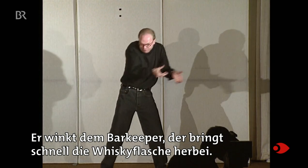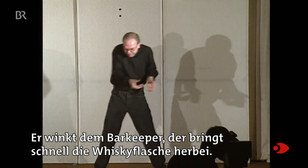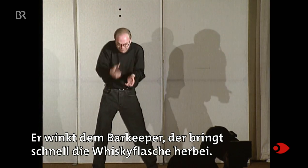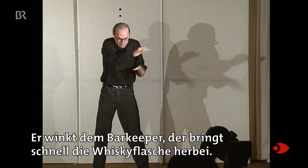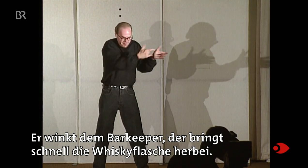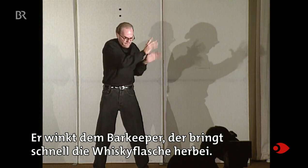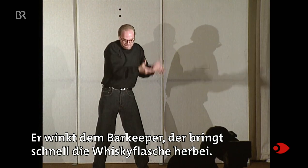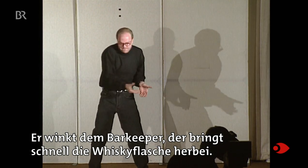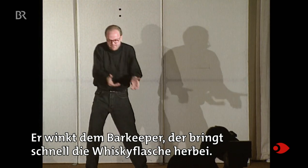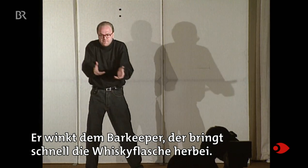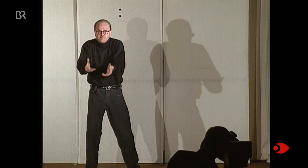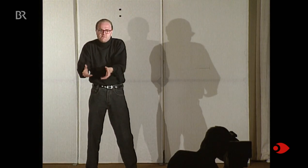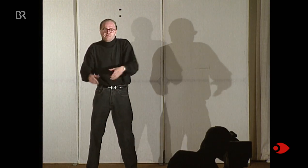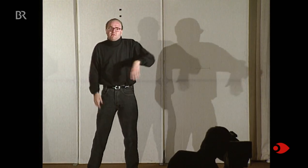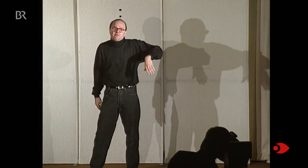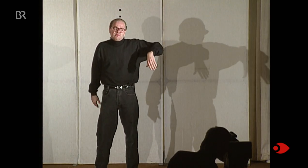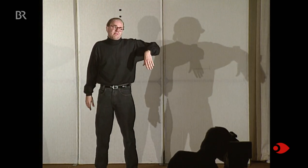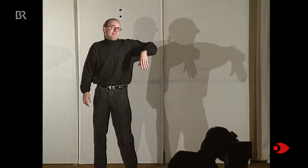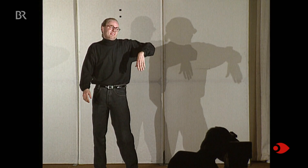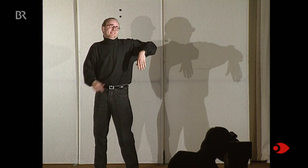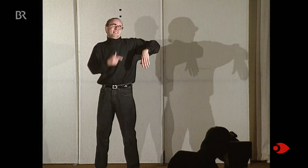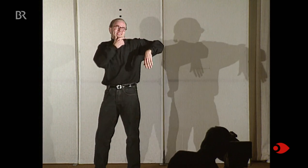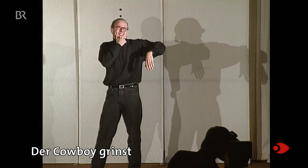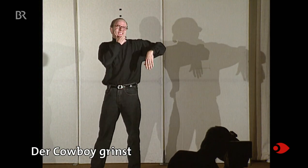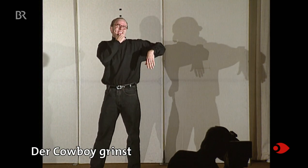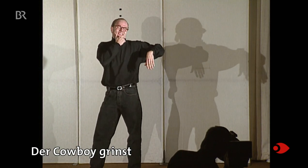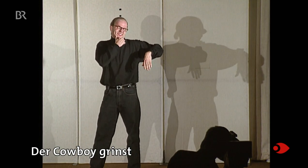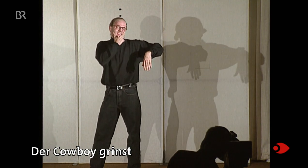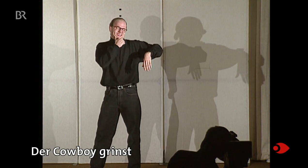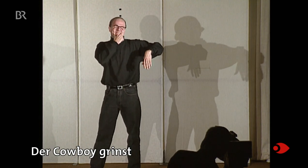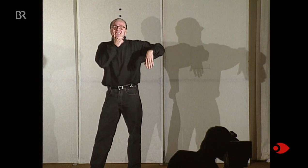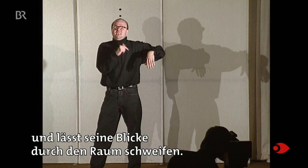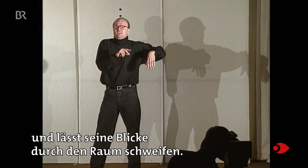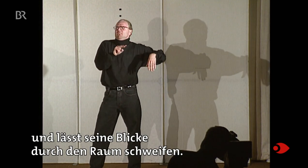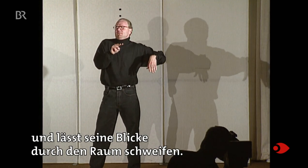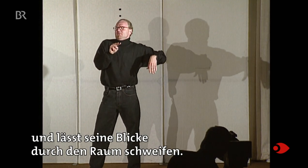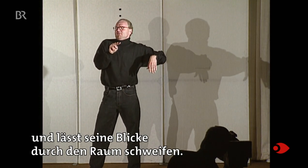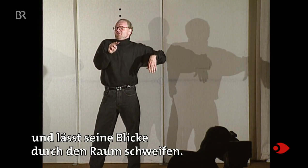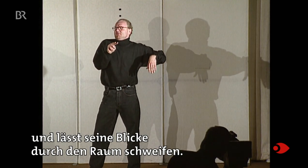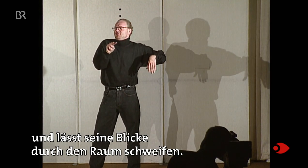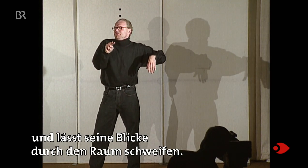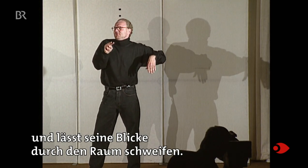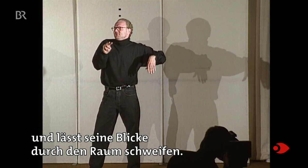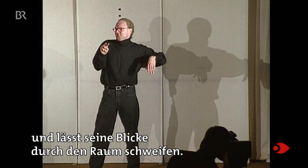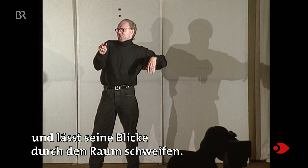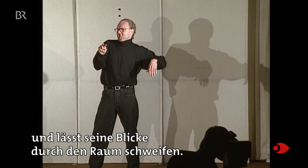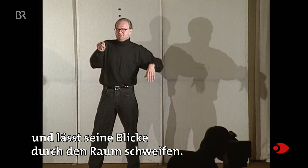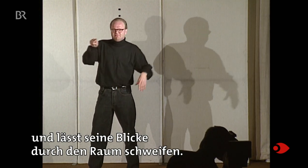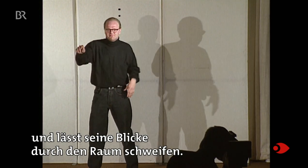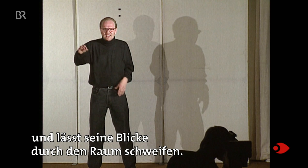schnell die Whiskyflasche herbei. Der Cowboy grinst und lässt seine Blicke durch den Raum schweifen.